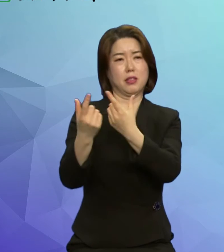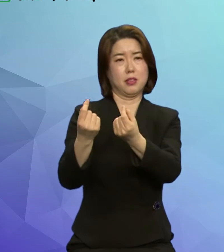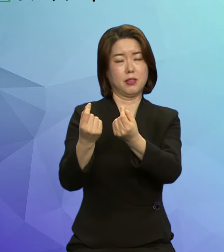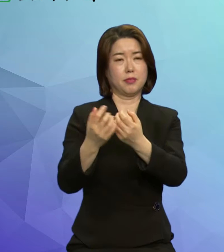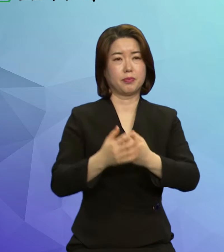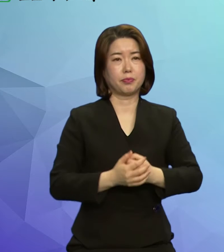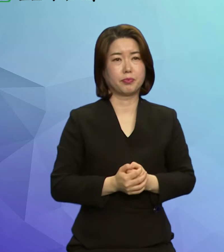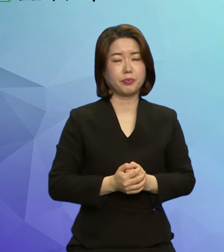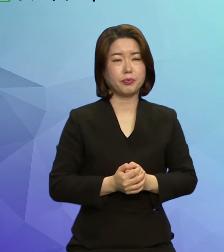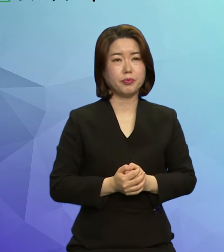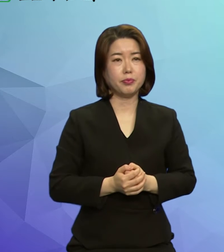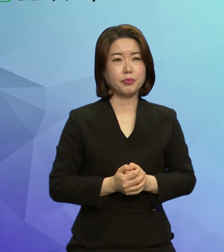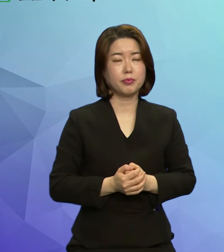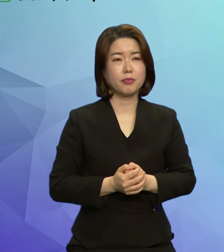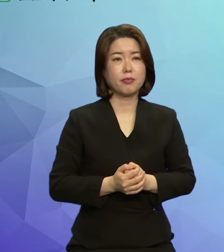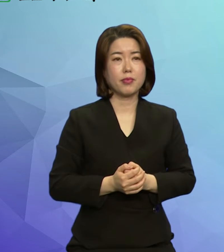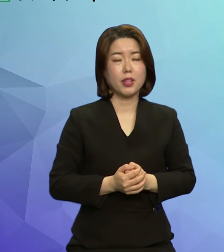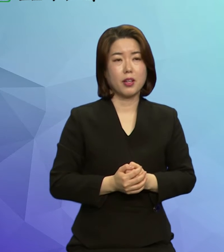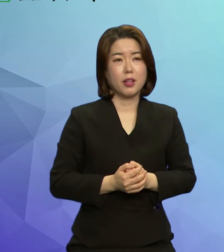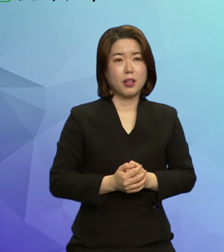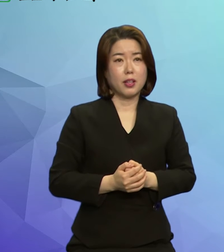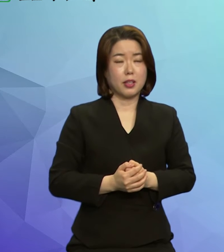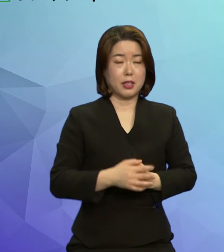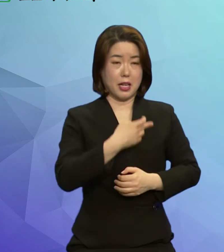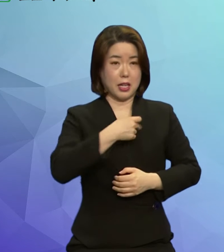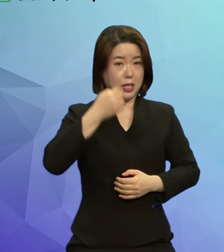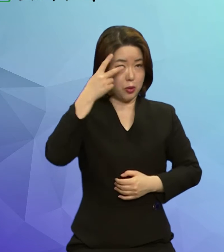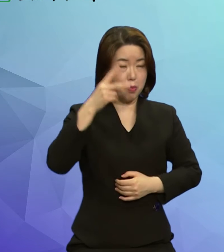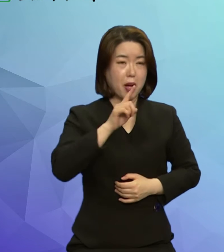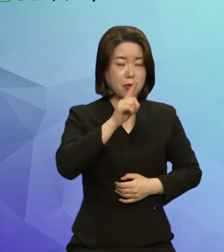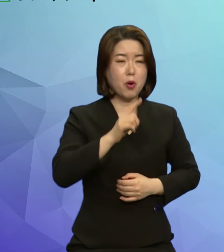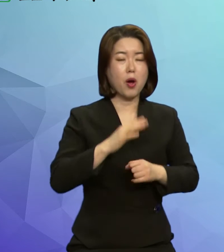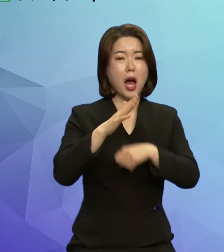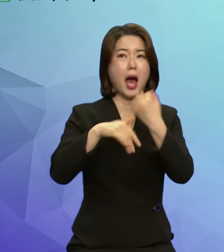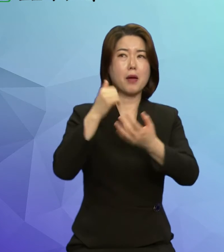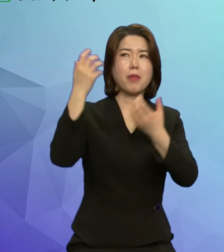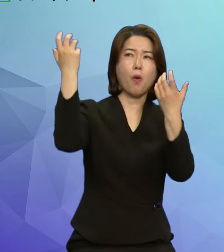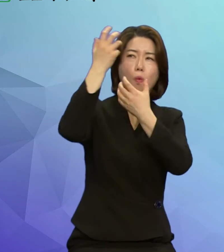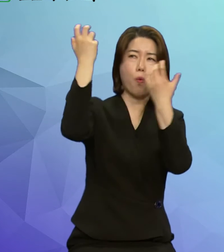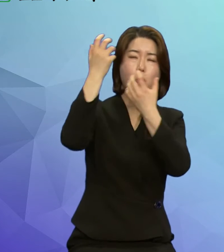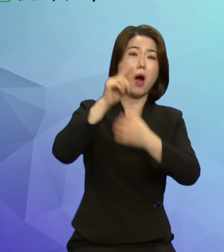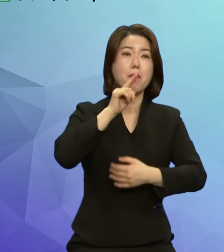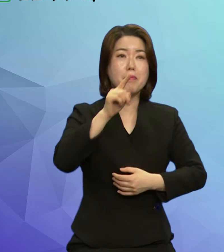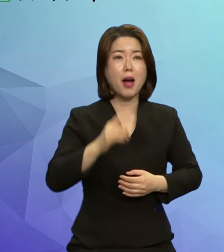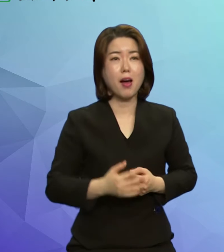13절 말씀에 사도 바울은 하나님에게 미쳤다고 그렇게 표현했습니다.